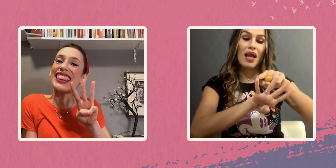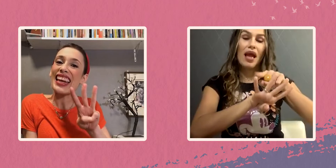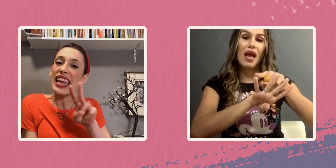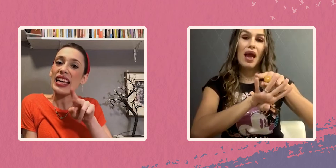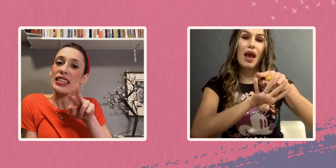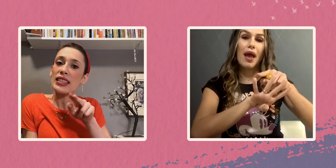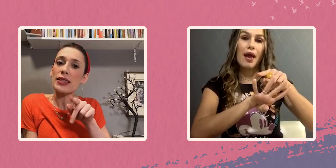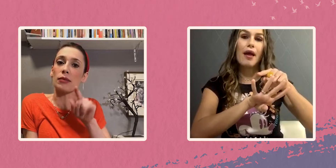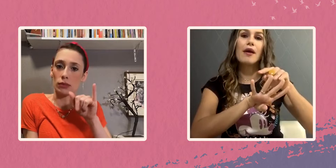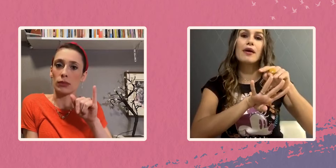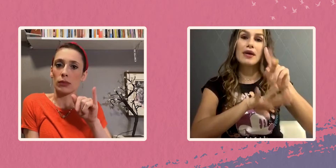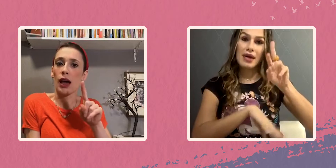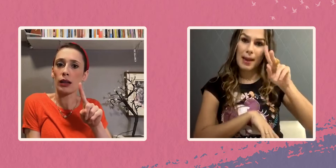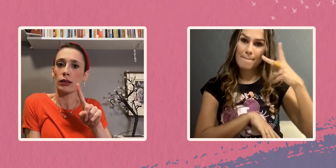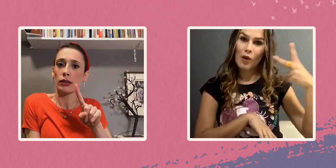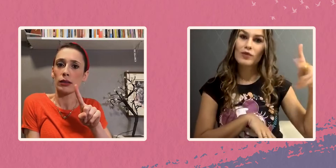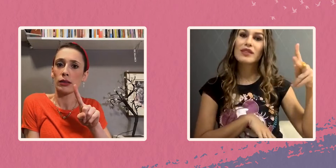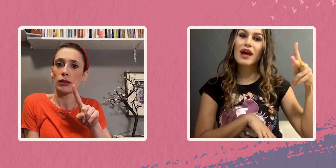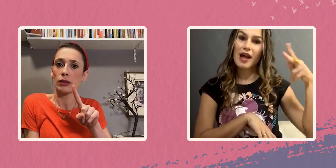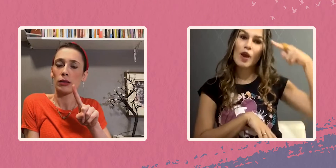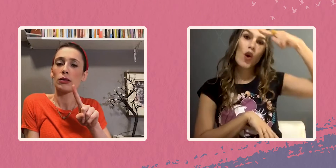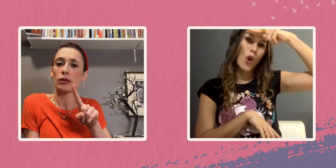Ah, 3. Tá.